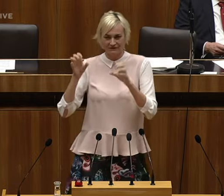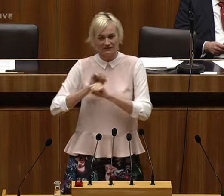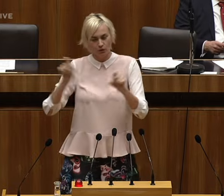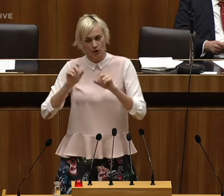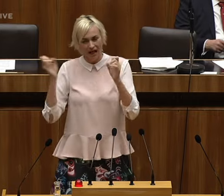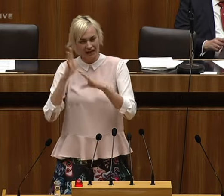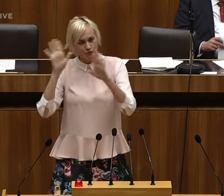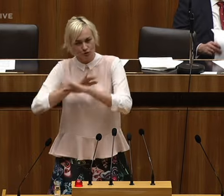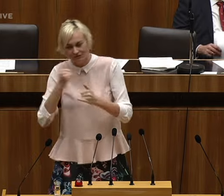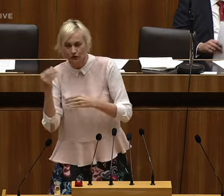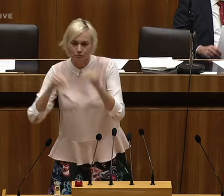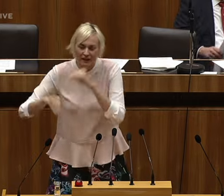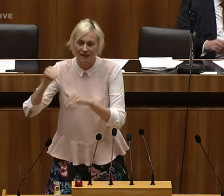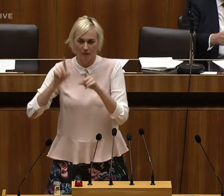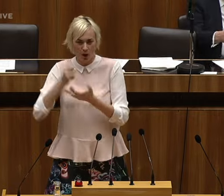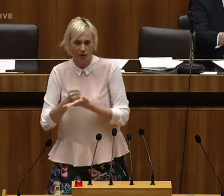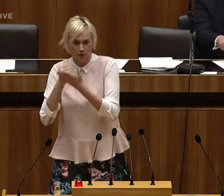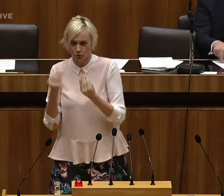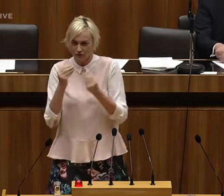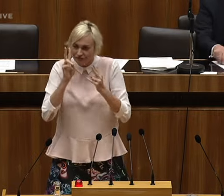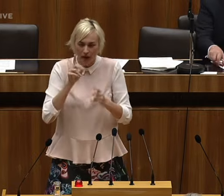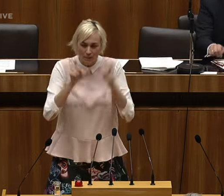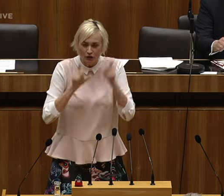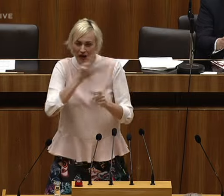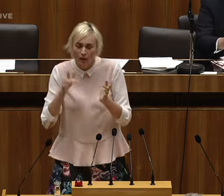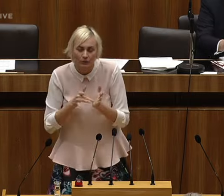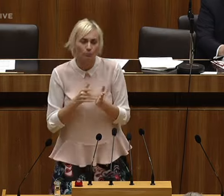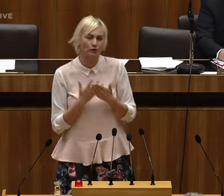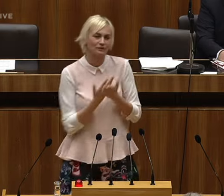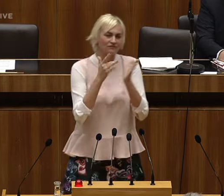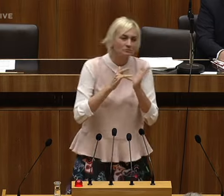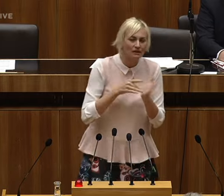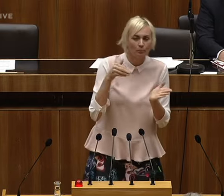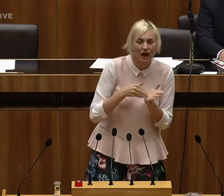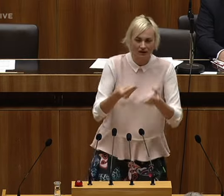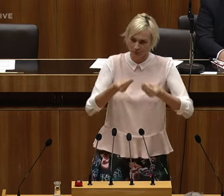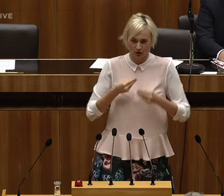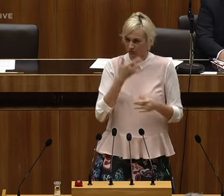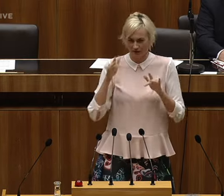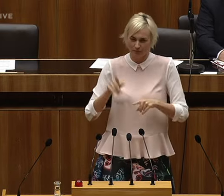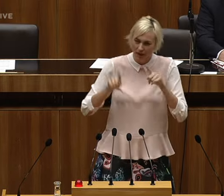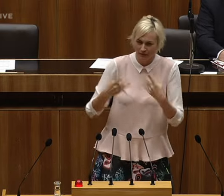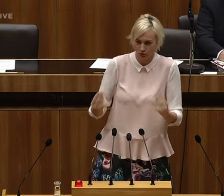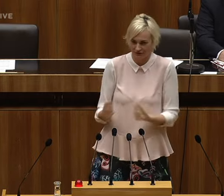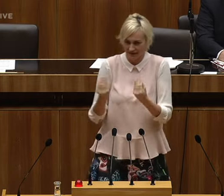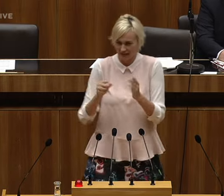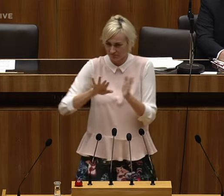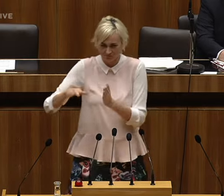Man lebt im Dunkeln und oftmals, Sie wissen, Licht ins Dunkel, man soll spenden und Almosen, und diese Menschen sind ja